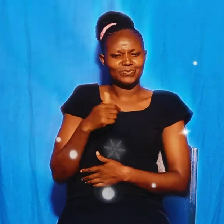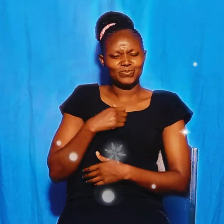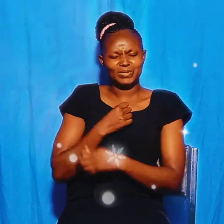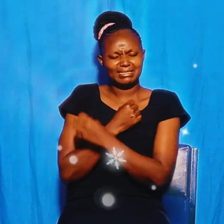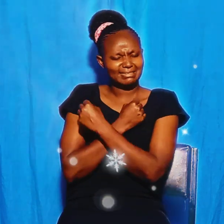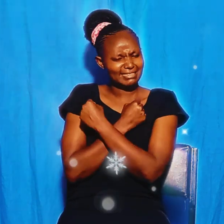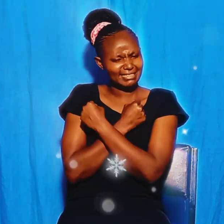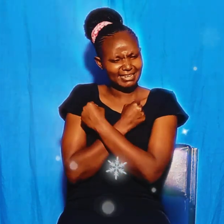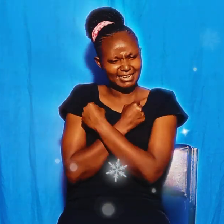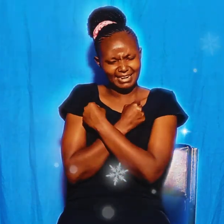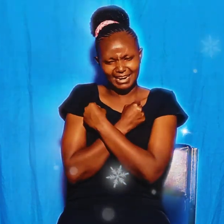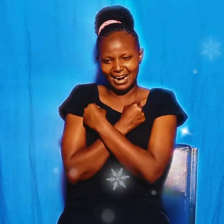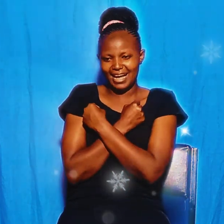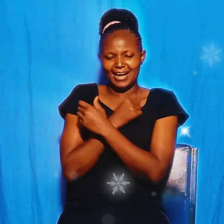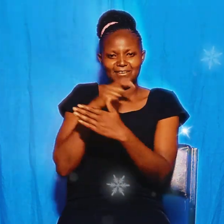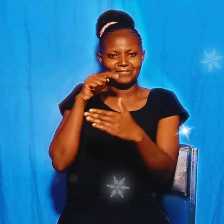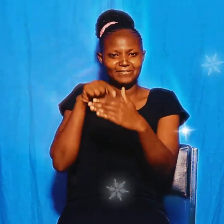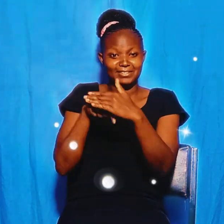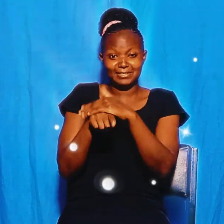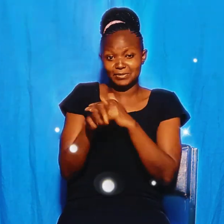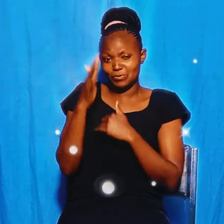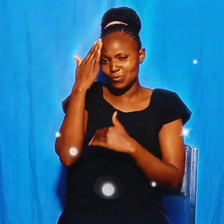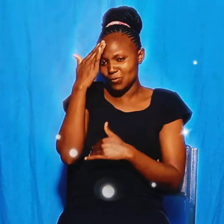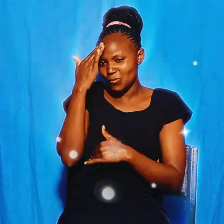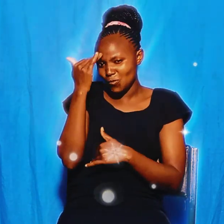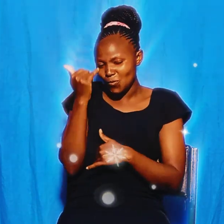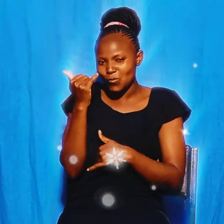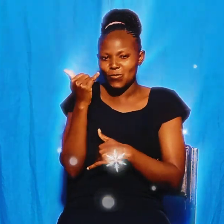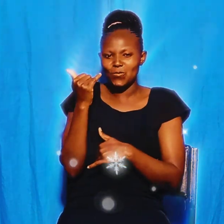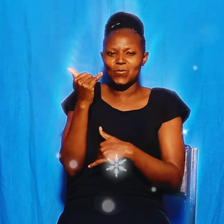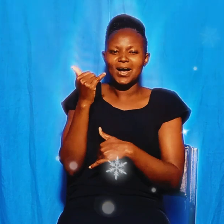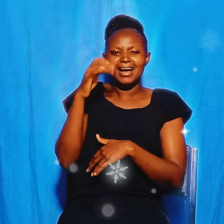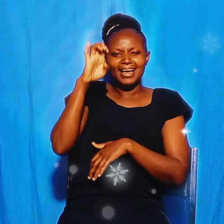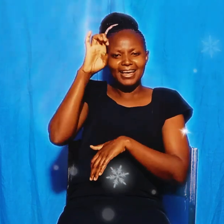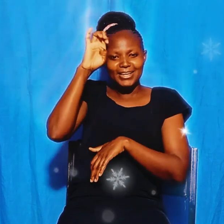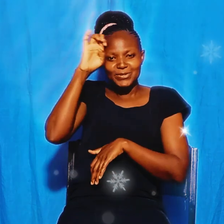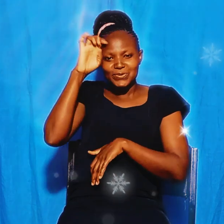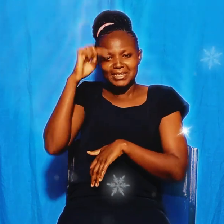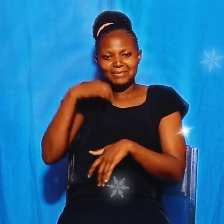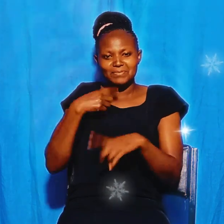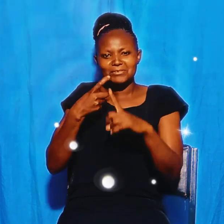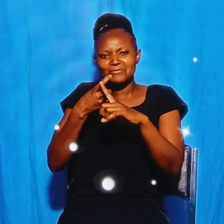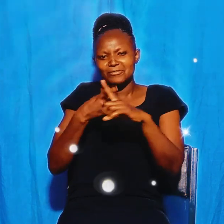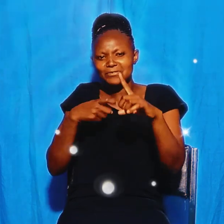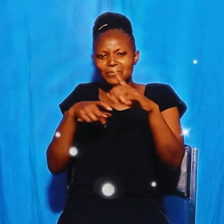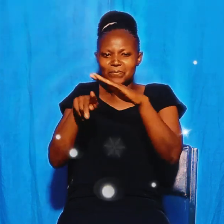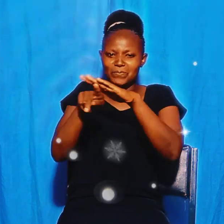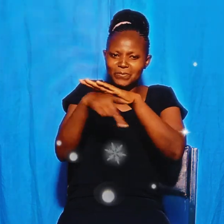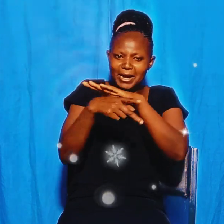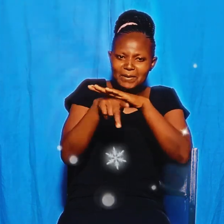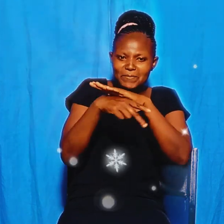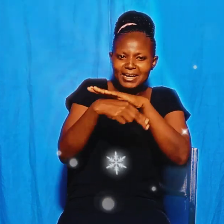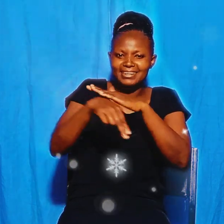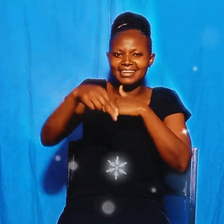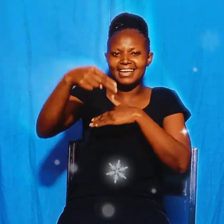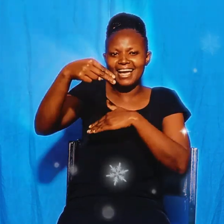Manzo metheche kuma primary high school, college, na yu, meendondo wa university.